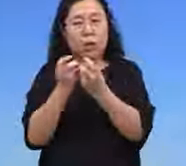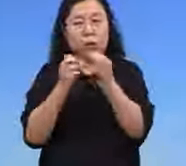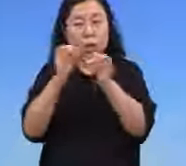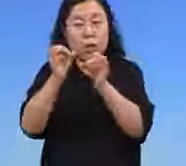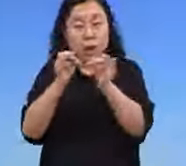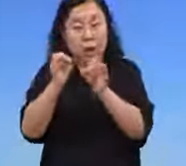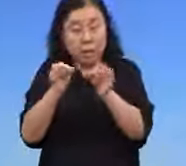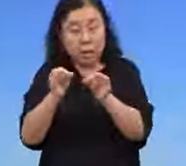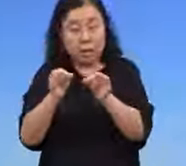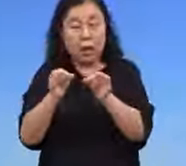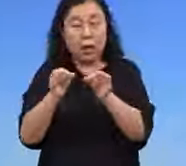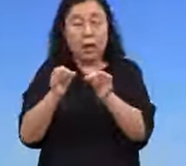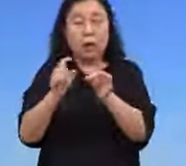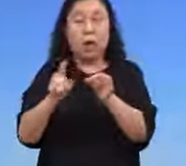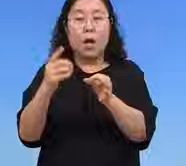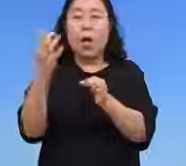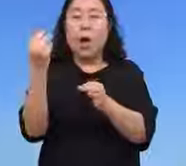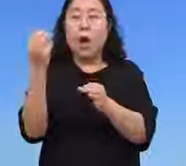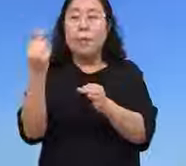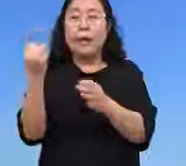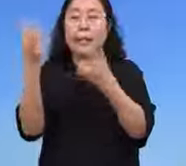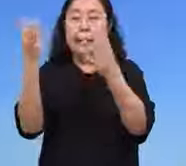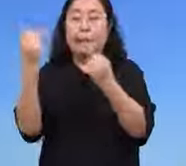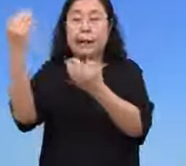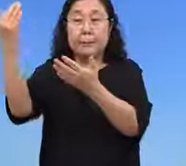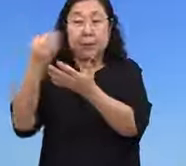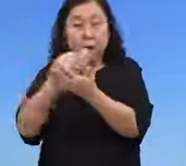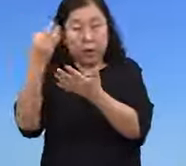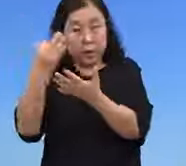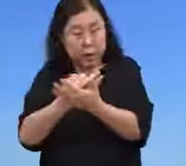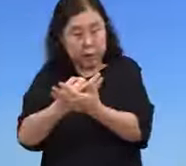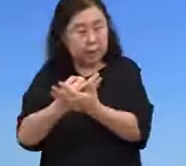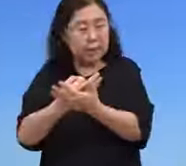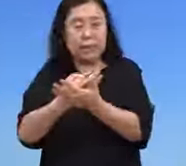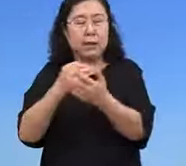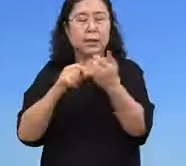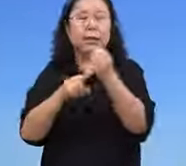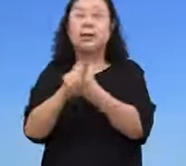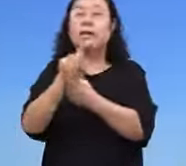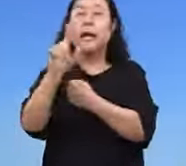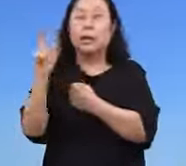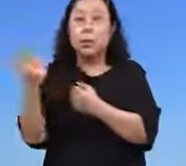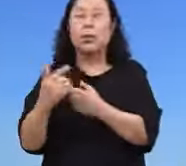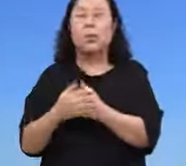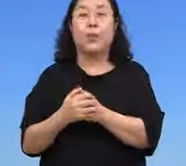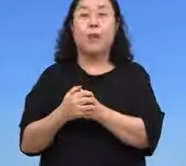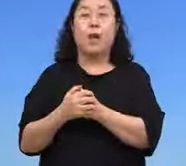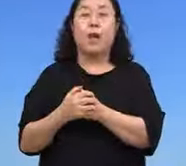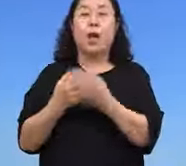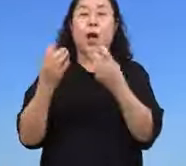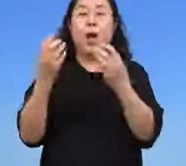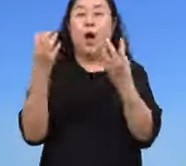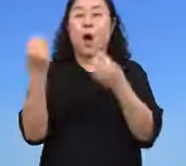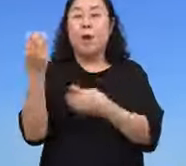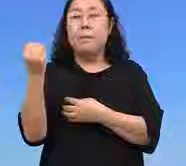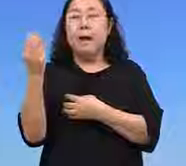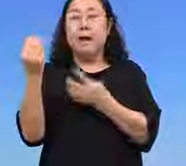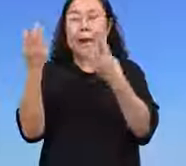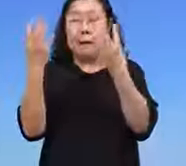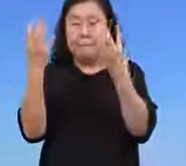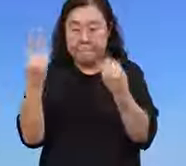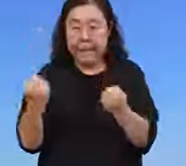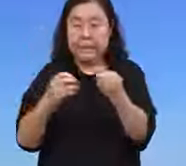장사하였는지, 이 말씀은요, 얼마나 많이 벌었는지 이런 의미를 가졌다기보다는 얼마나 많은 거래를